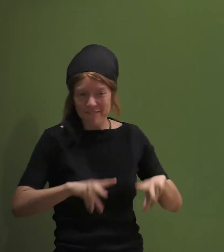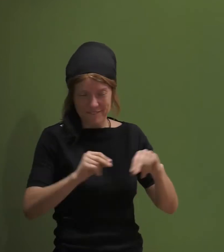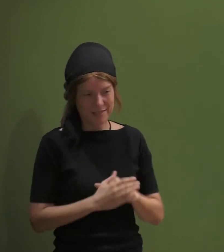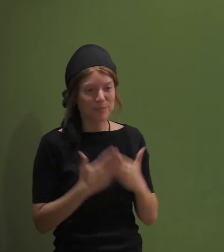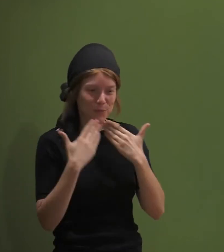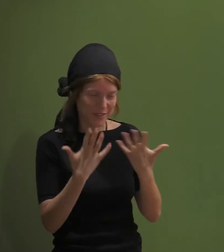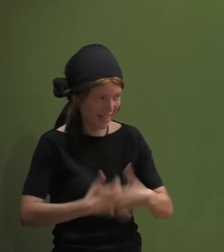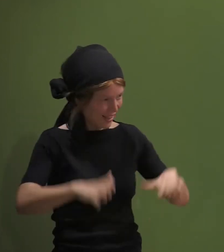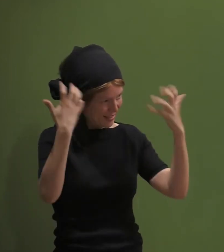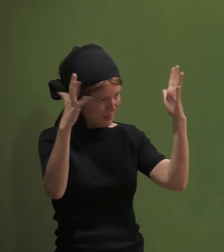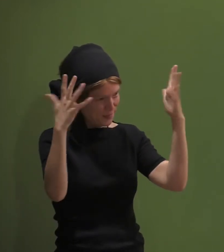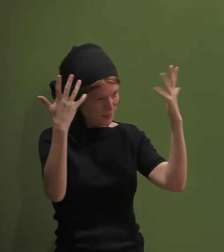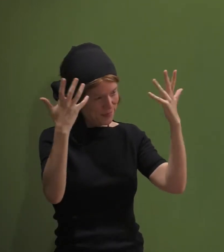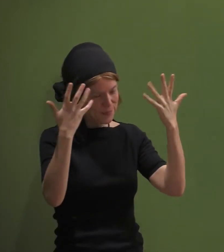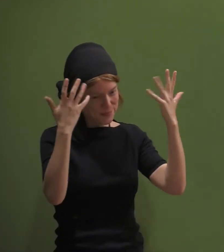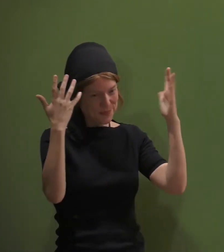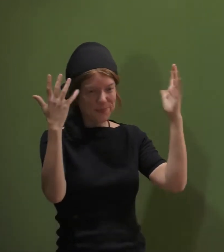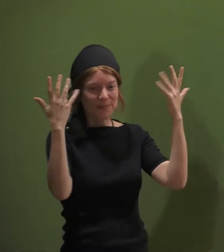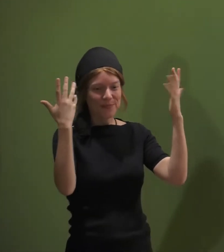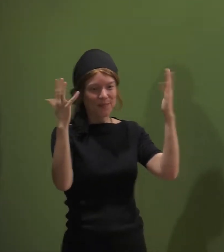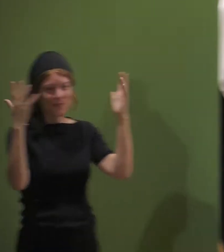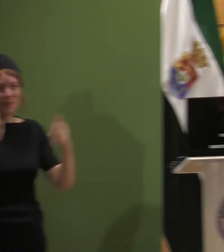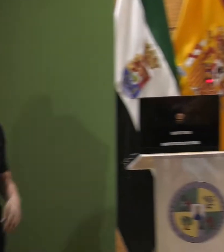intervención. Muchas gracias por su atención.